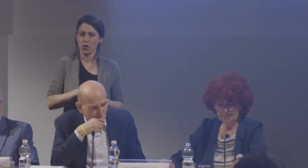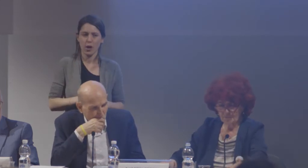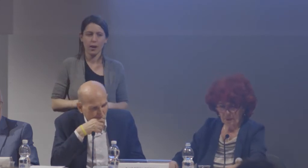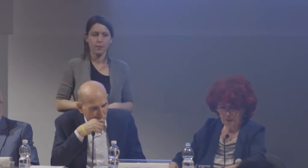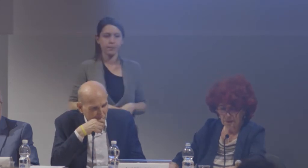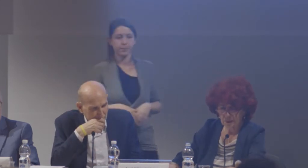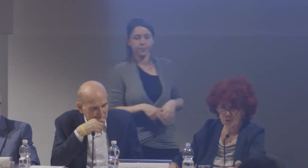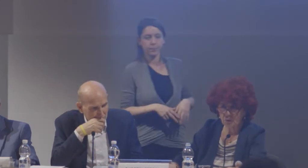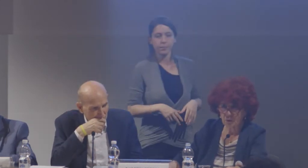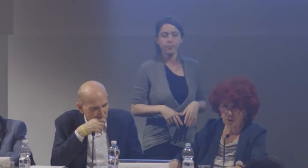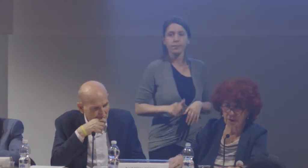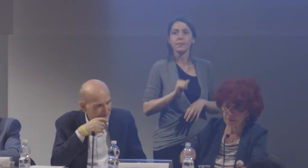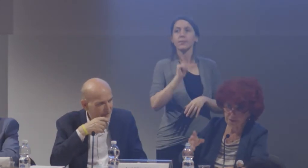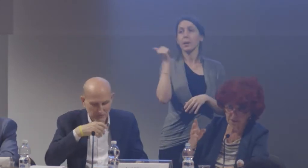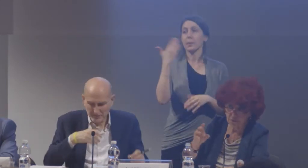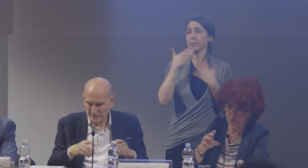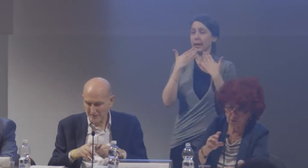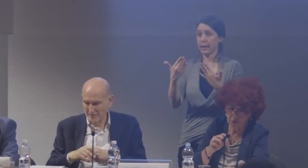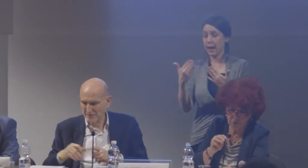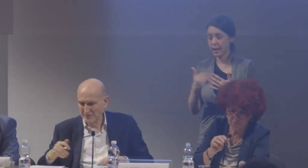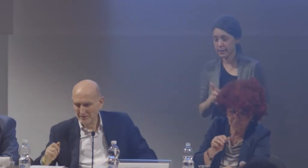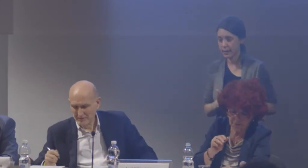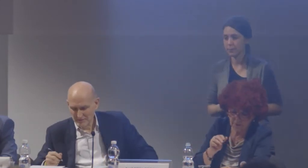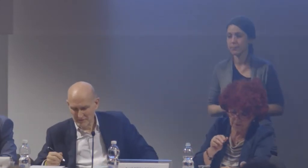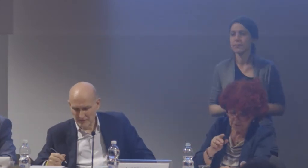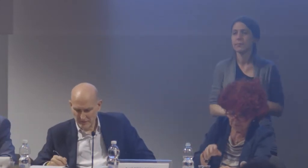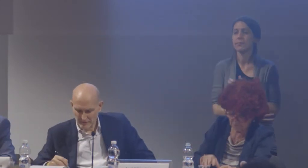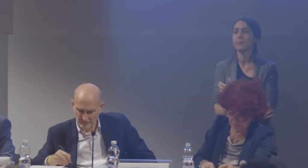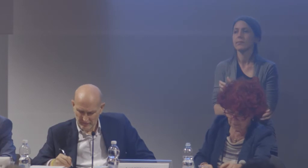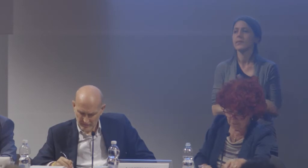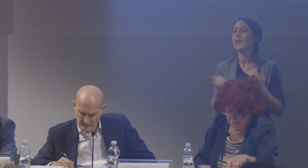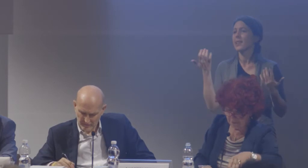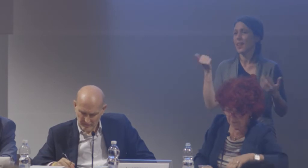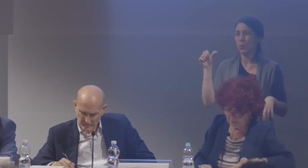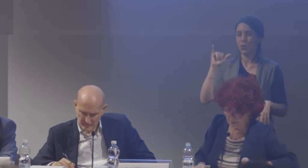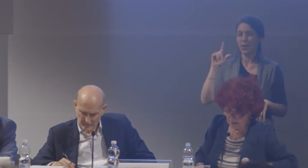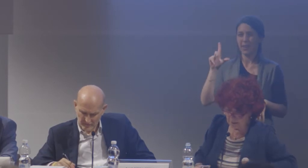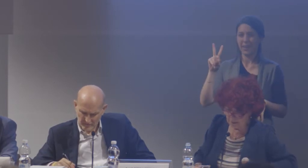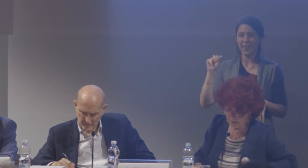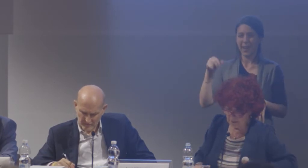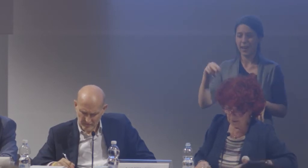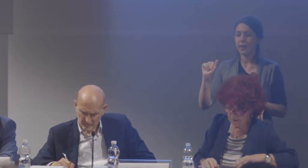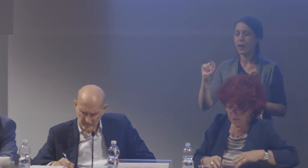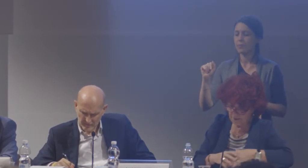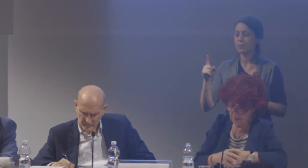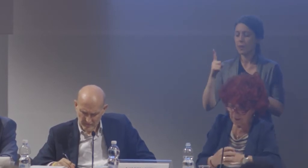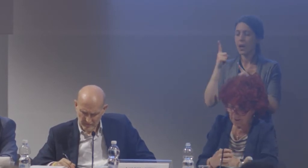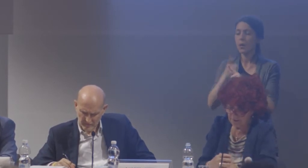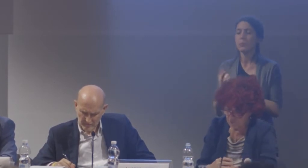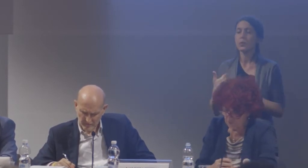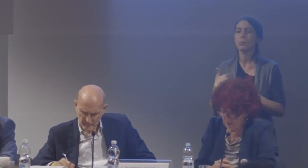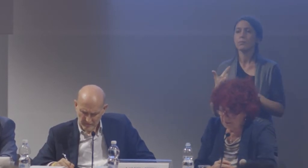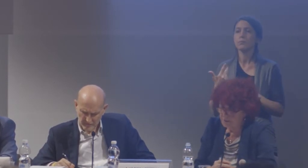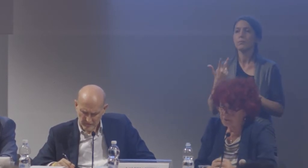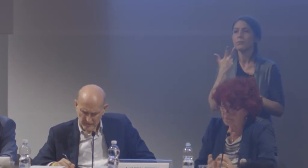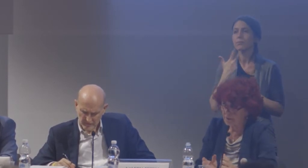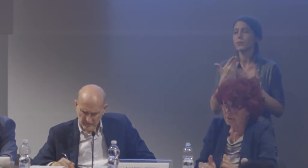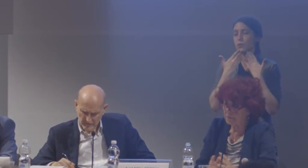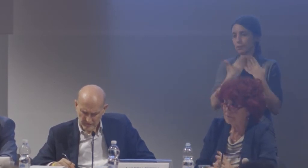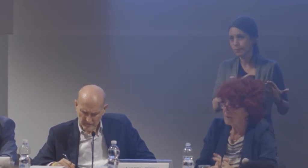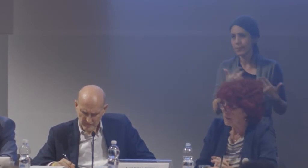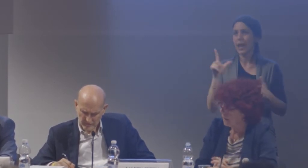Sì. Intanto grazie, saluto anch'io Silvana, ma permettetemi anche di ringraziare l'editore La